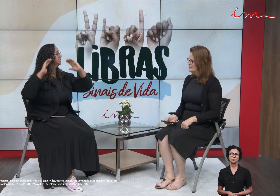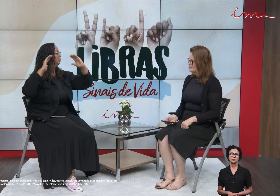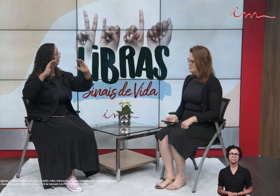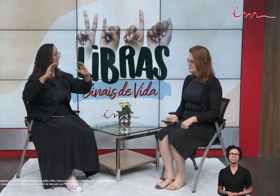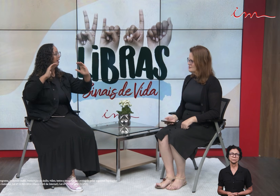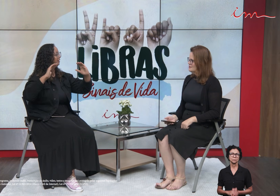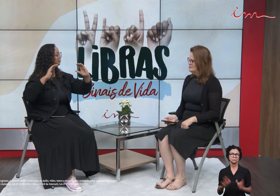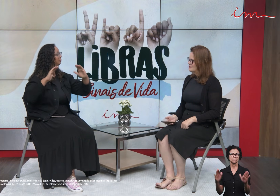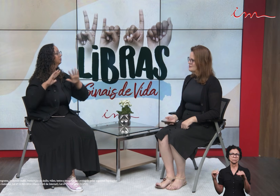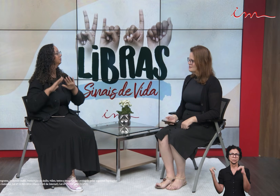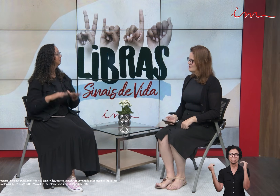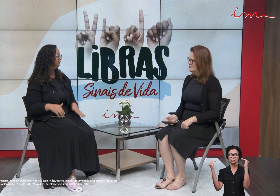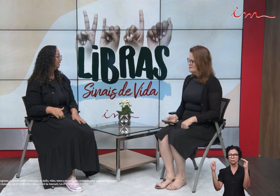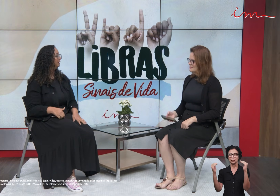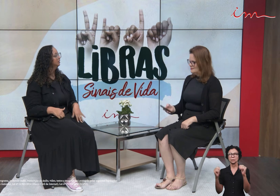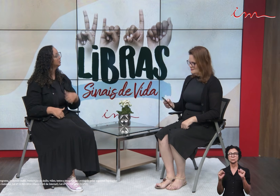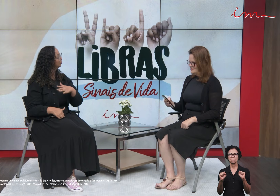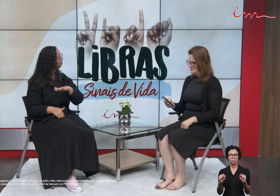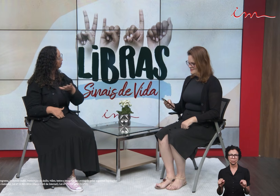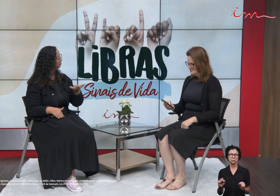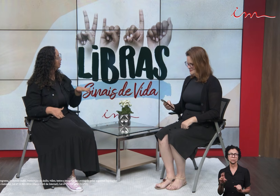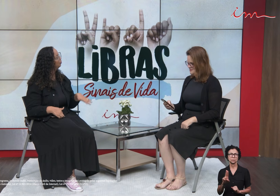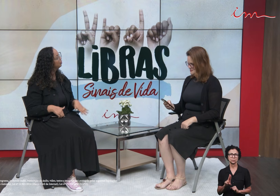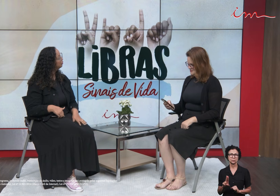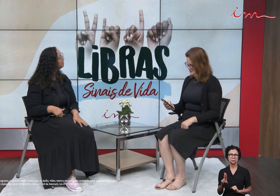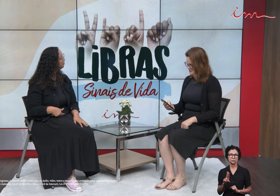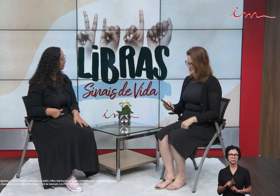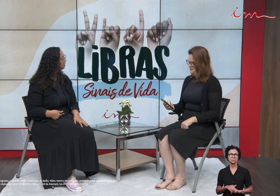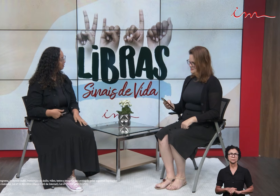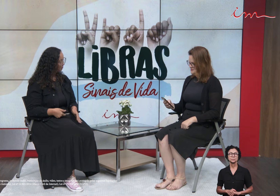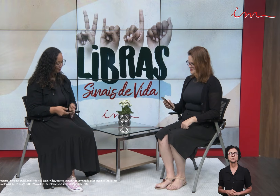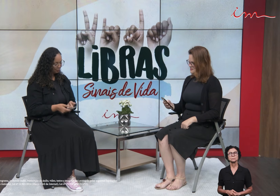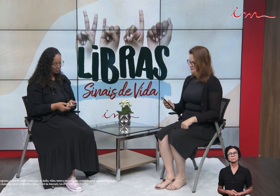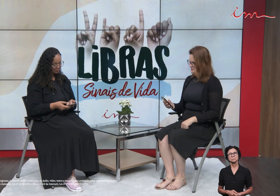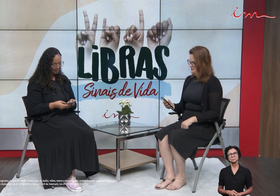de exaltado, né, então eu fico